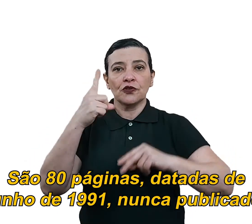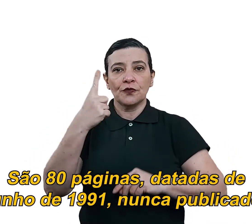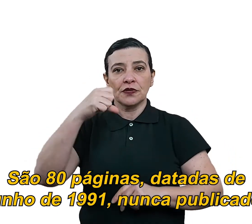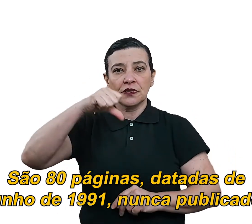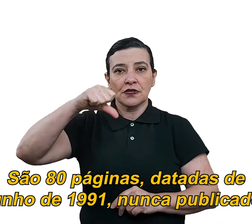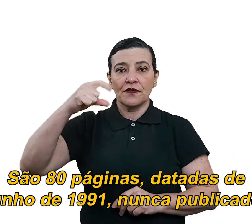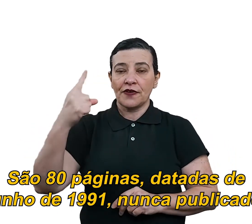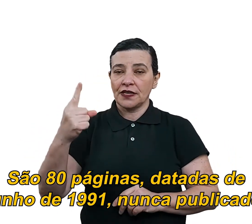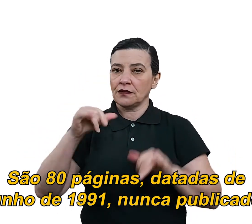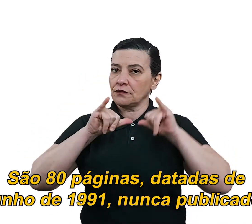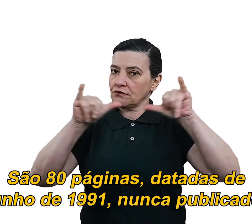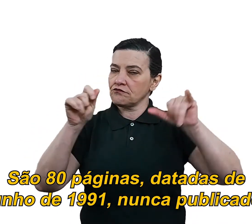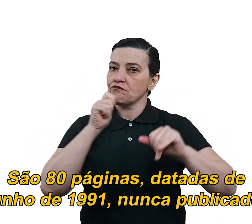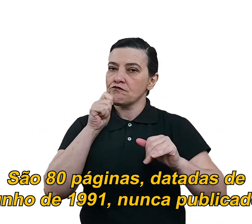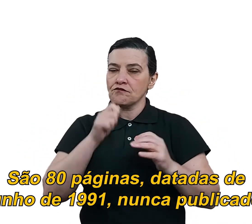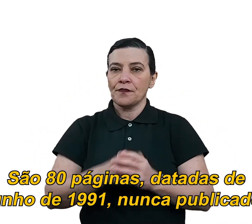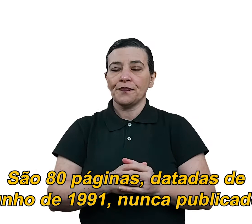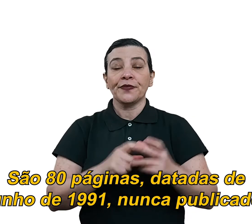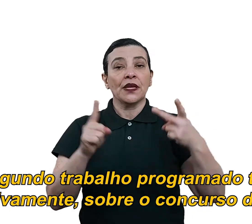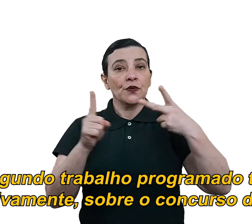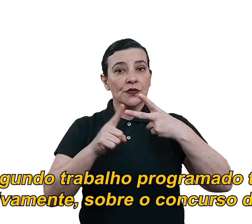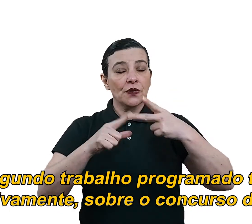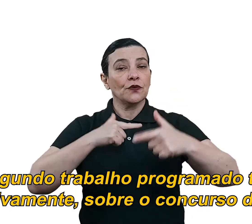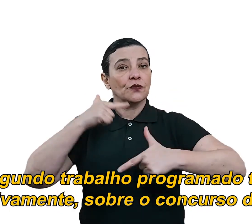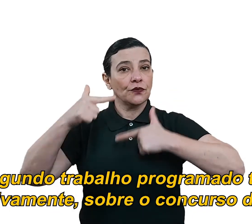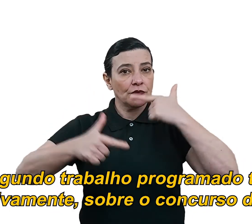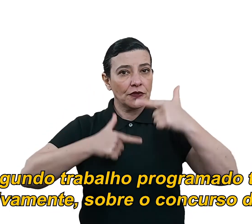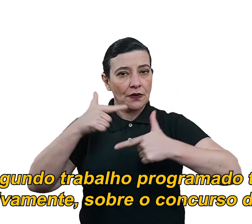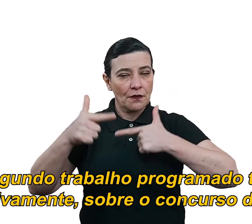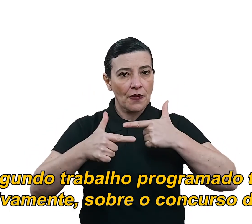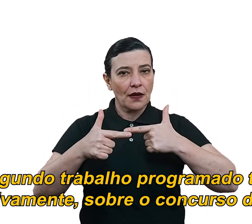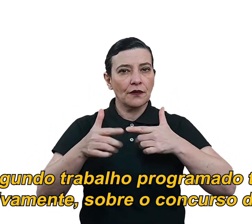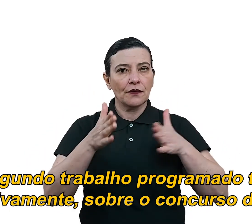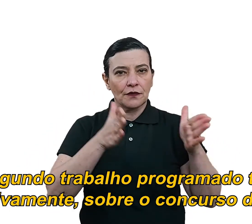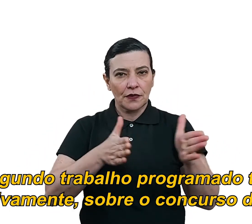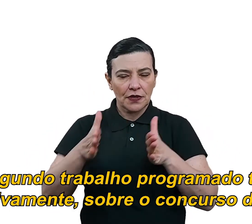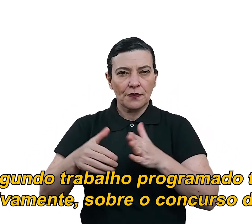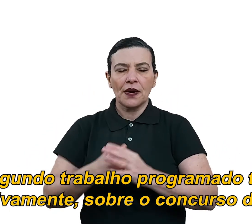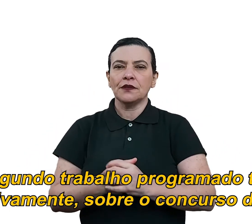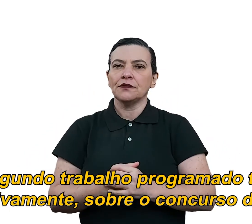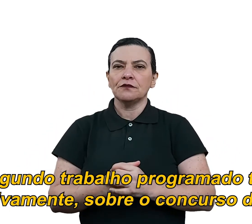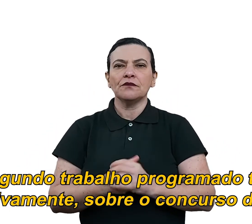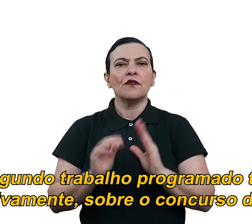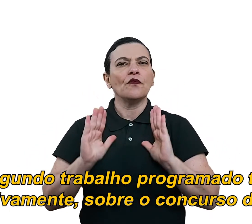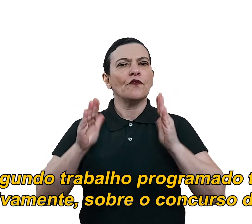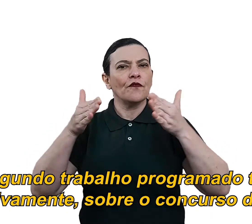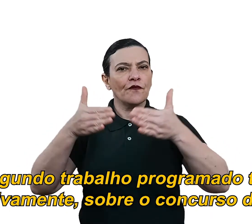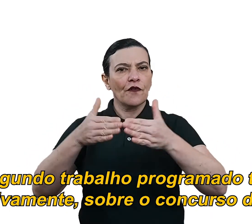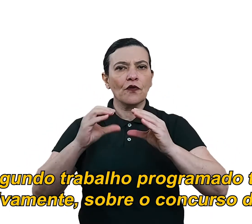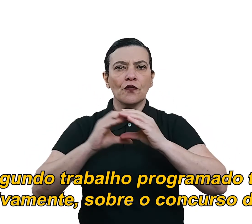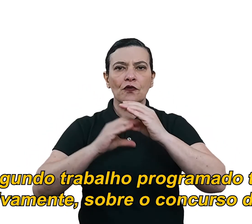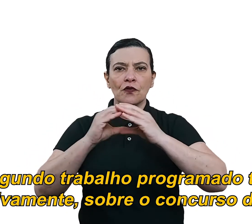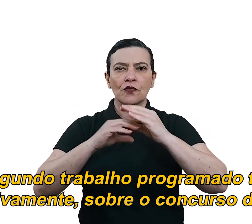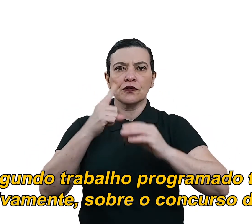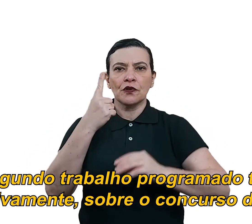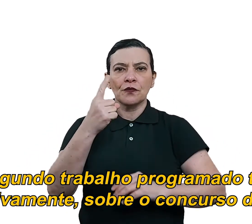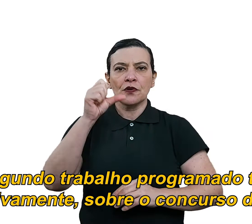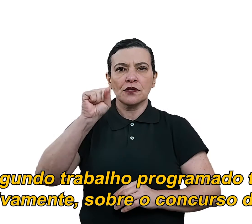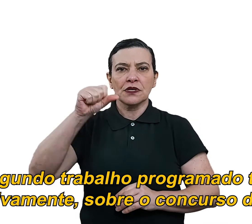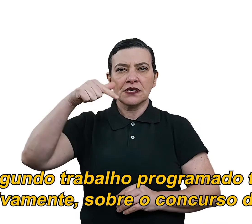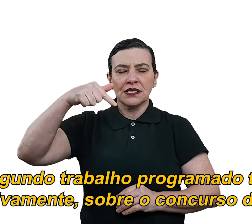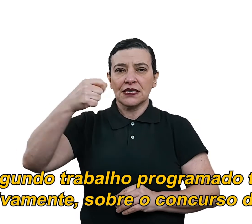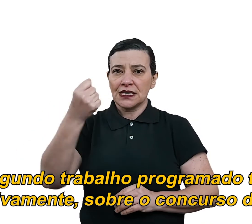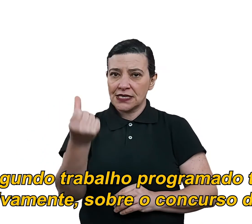de 1991, nunca publicado. O segundo trabalho programado trata exclusivamente sobre o concurso